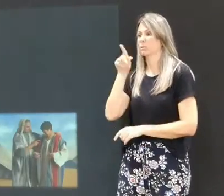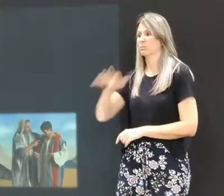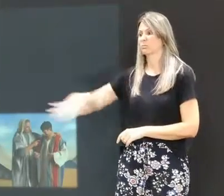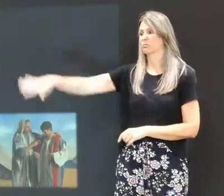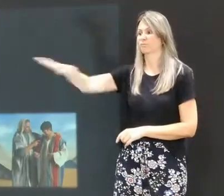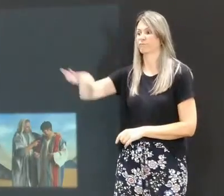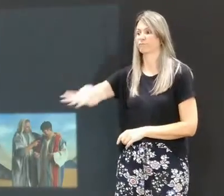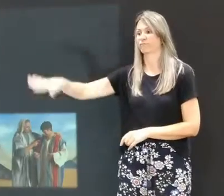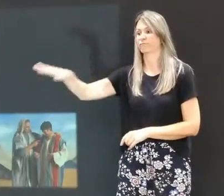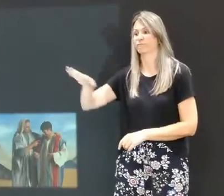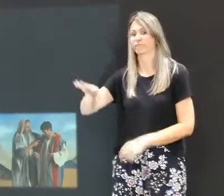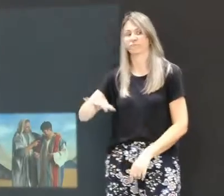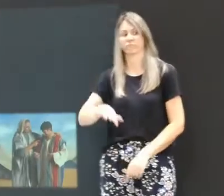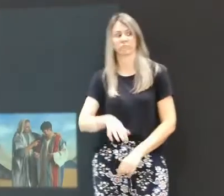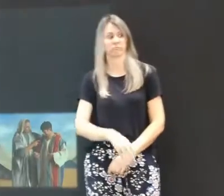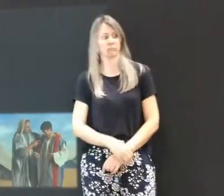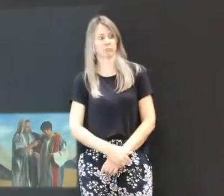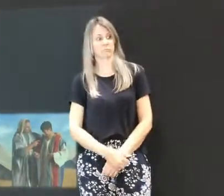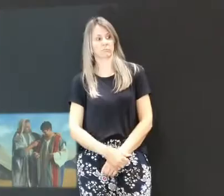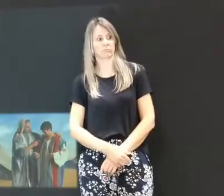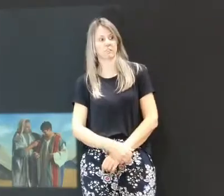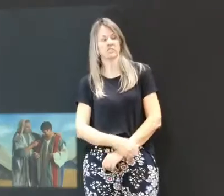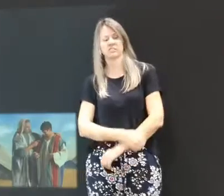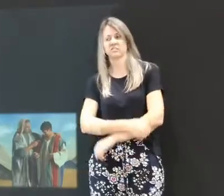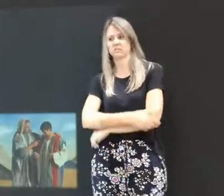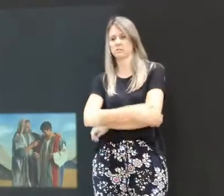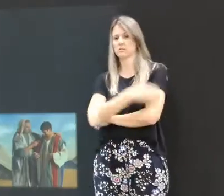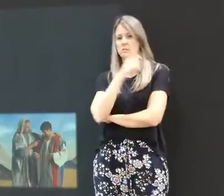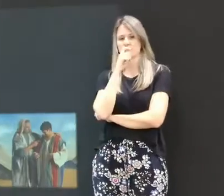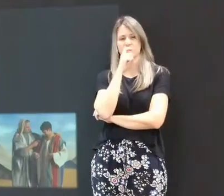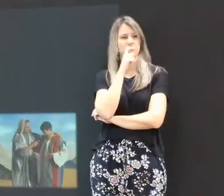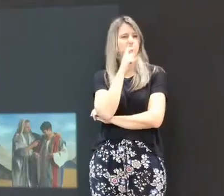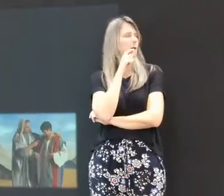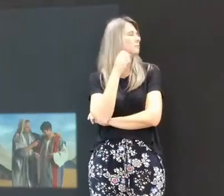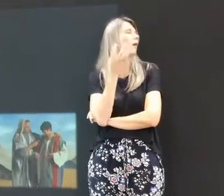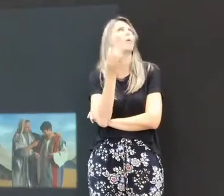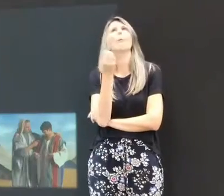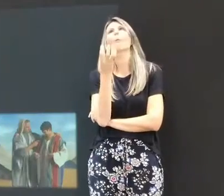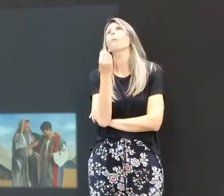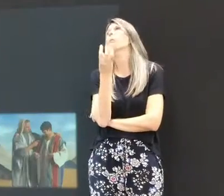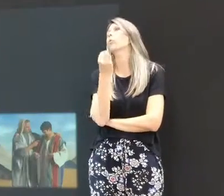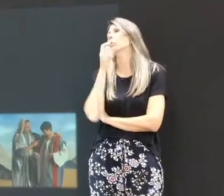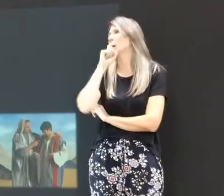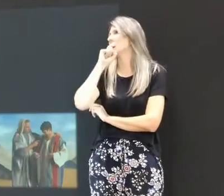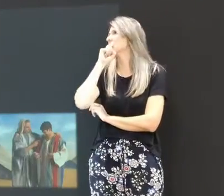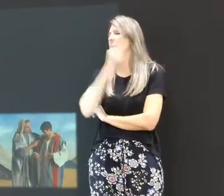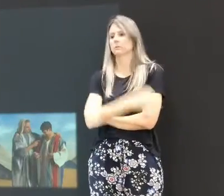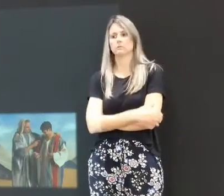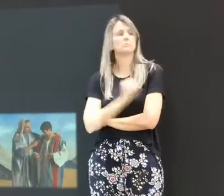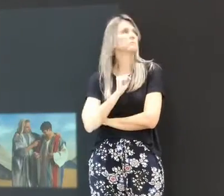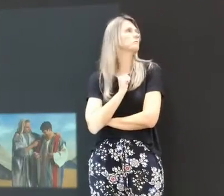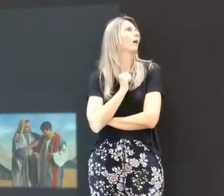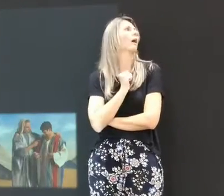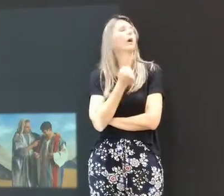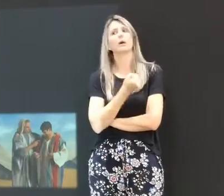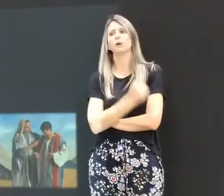Mas os outros irmãos ficavam olhando indignados e com muitos ciúmes, com